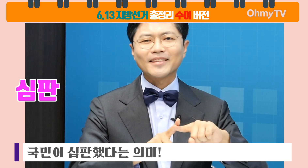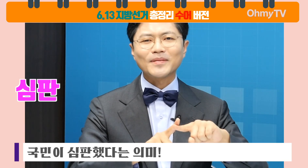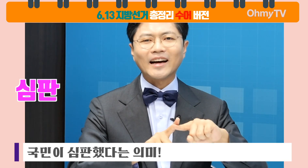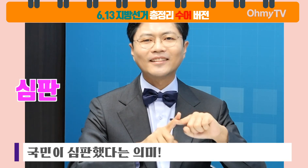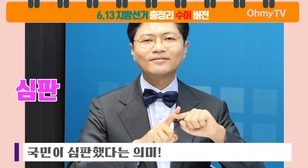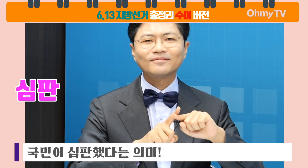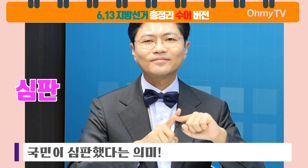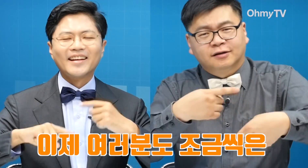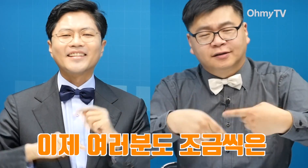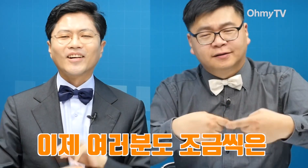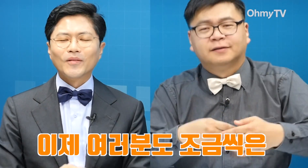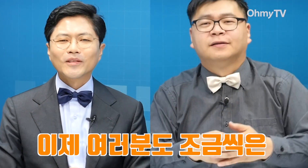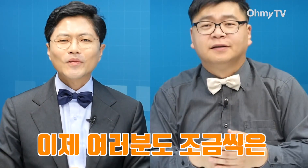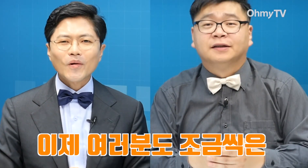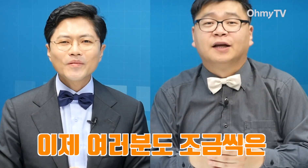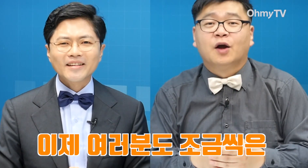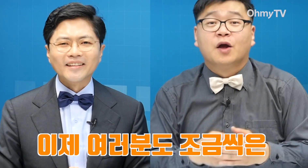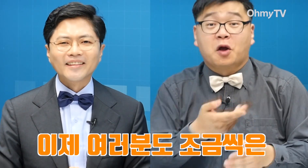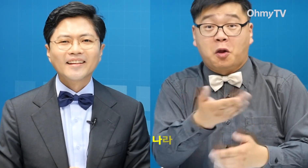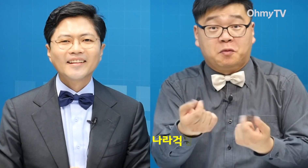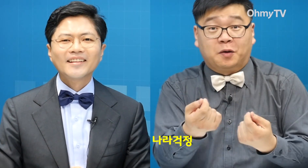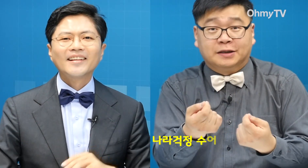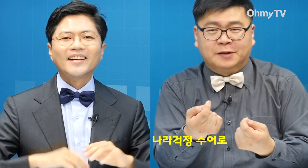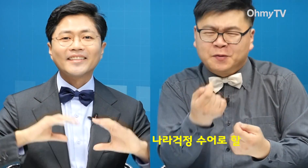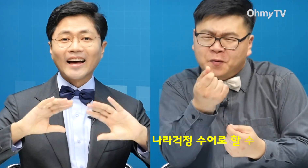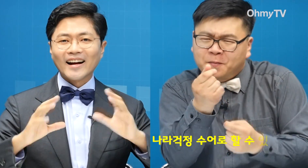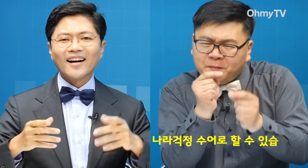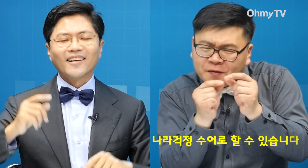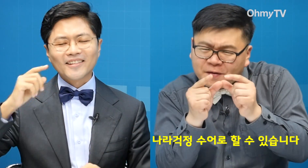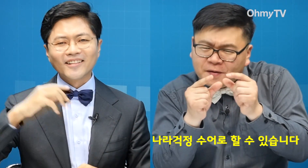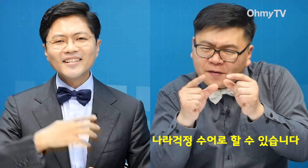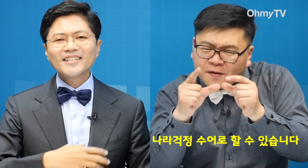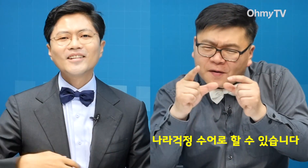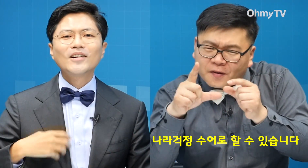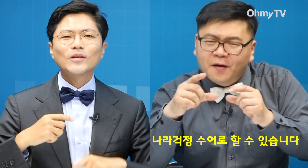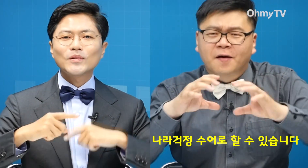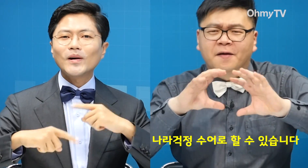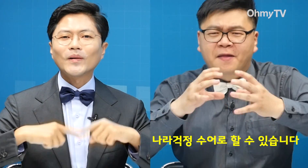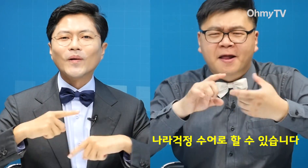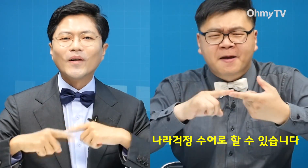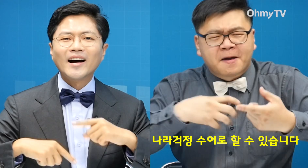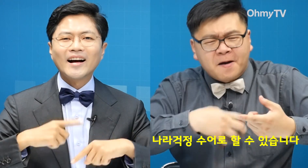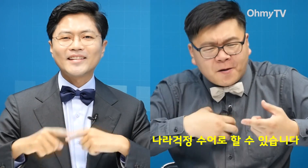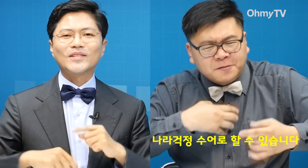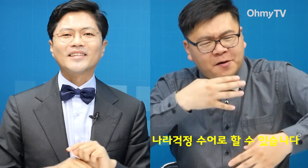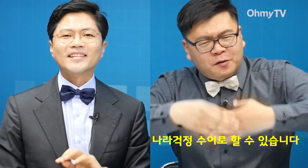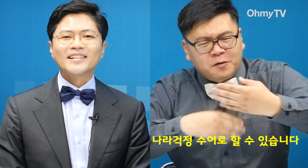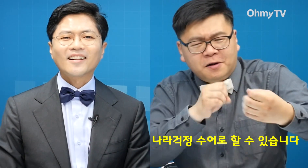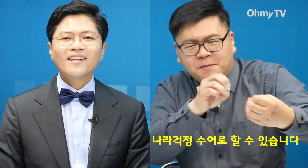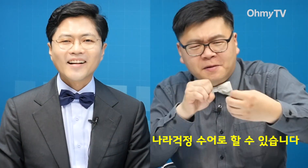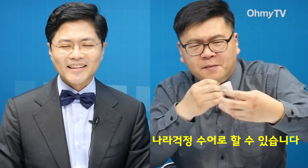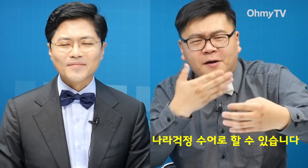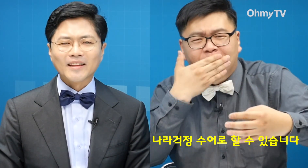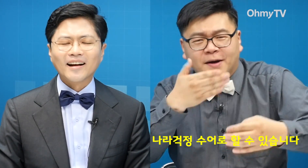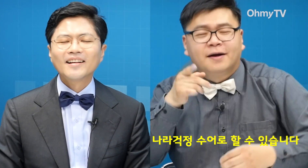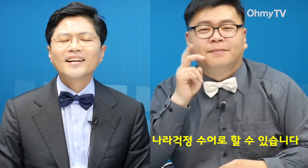같습니다. 이제 여러분도 조금씩은 나라 걱정을 수어로 하실 수 있으실 것 같습니다.